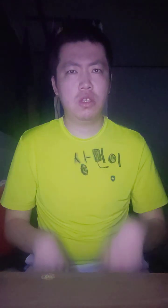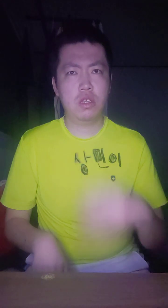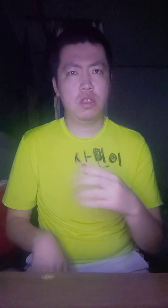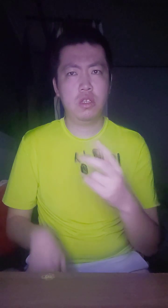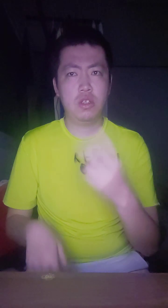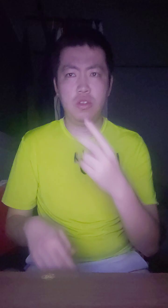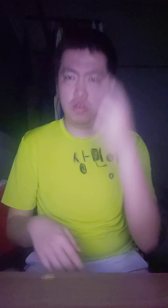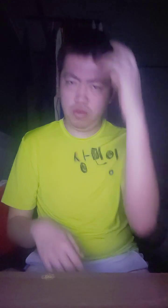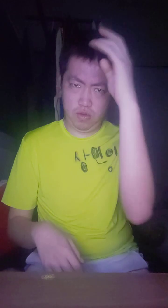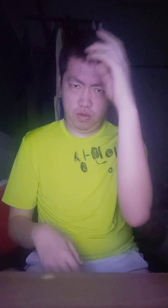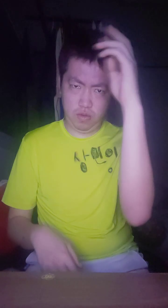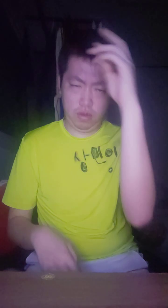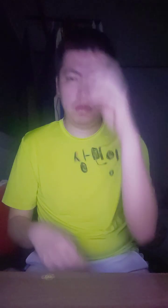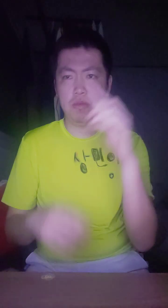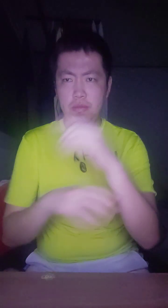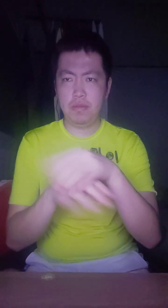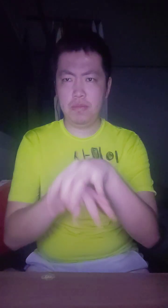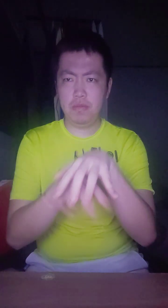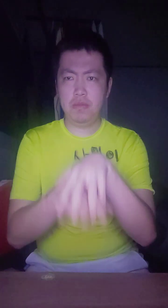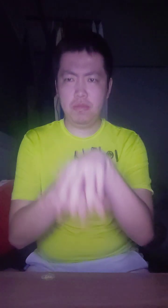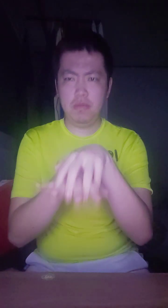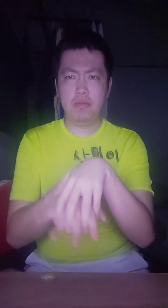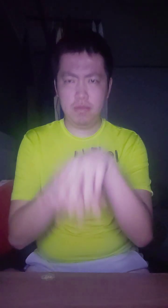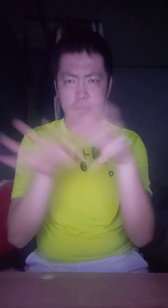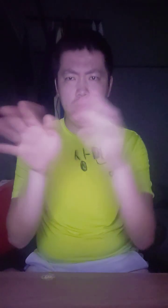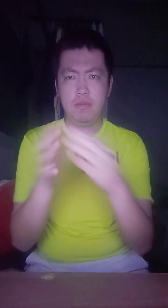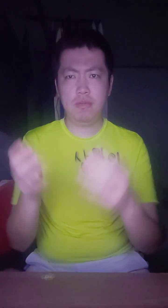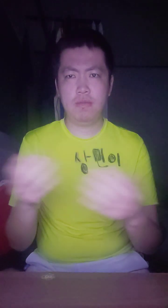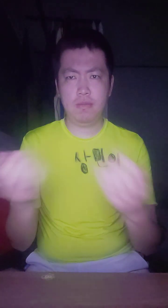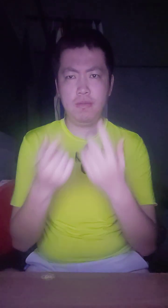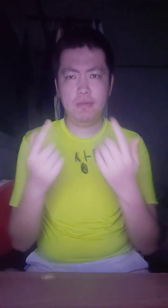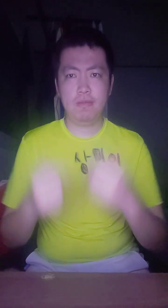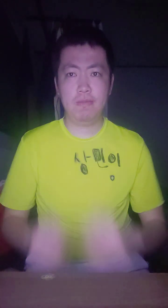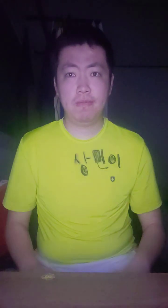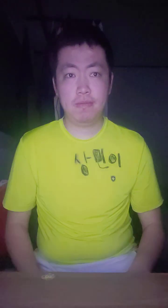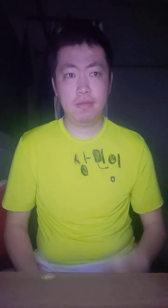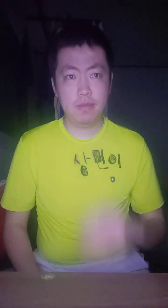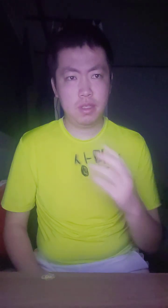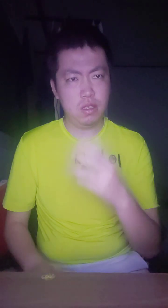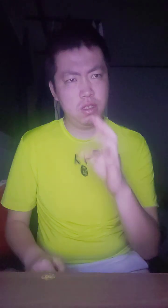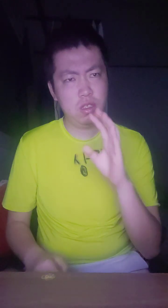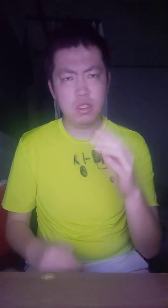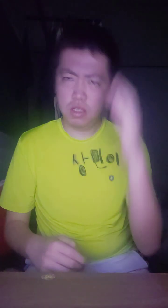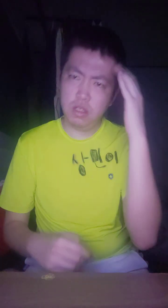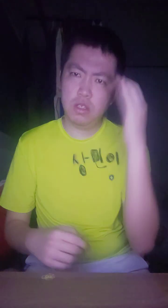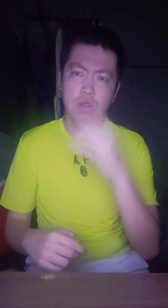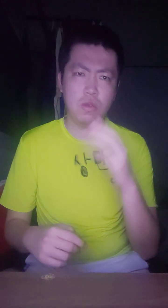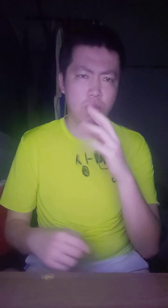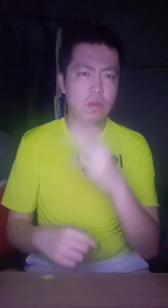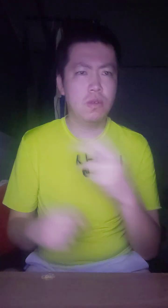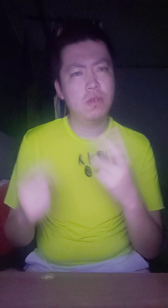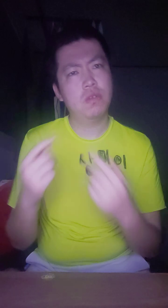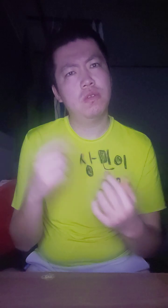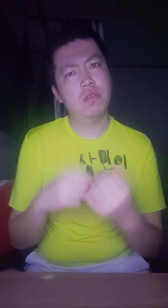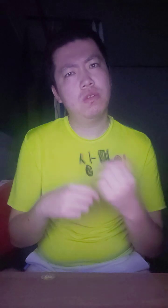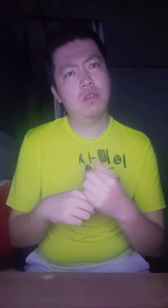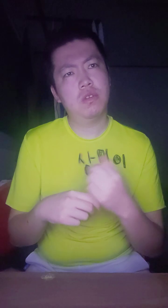도착한 구급대원들이 이어서 응급처치에 들어갑니다. 학생이 화장실 바닥에 의식 없이 누워있는